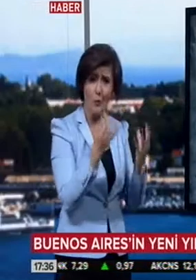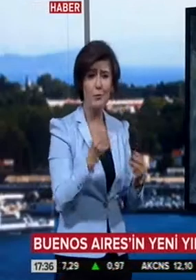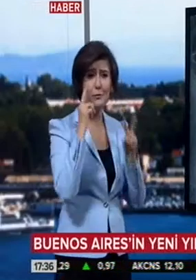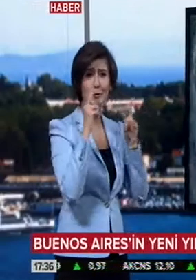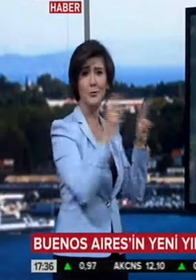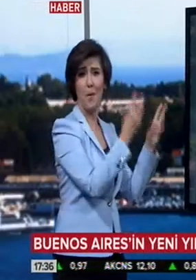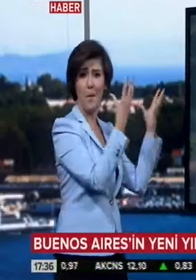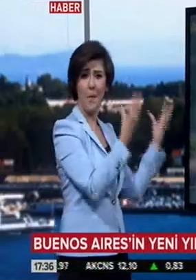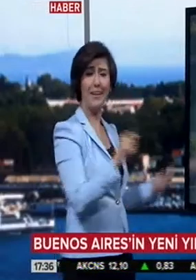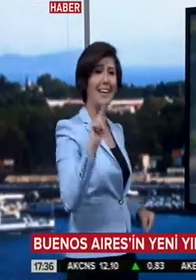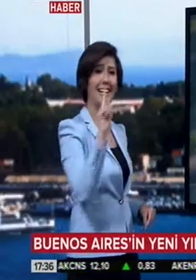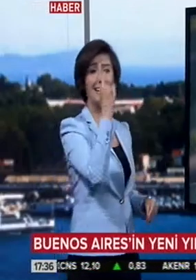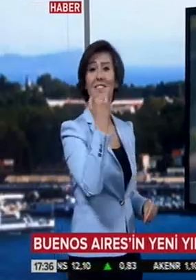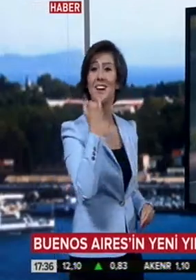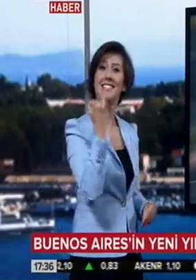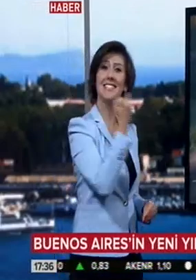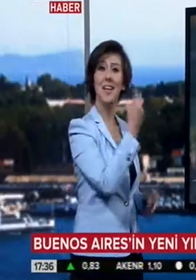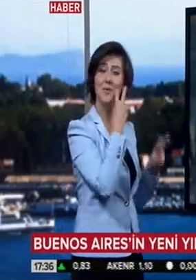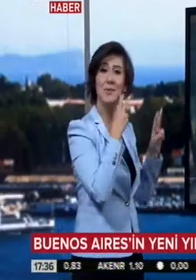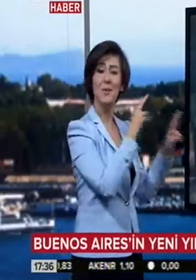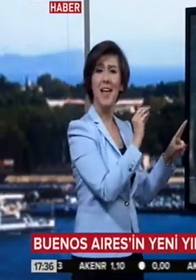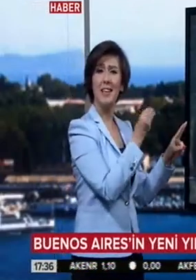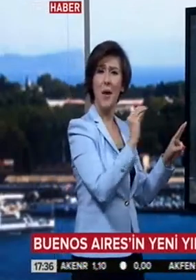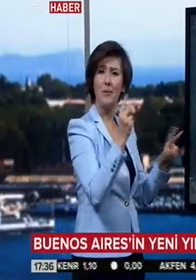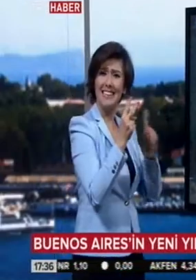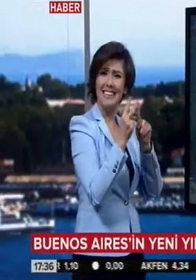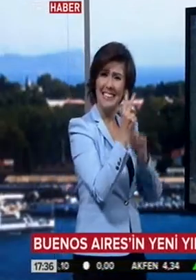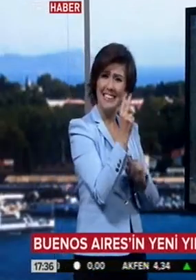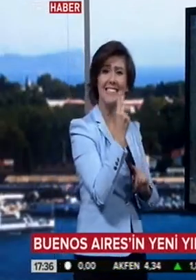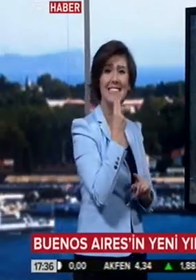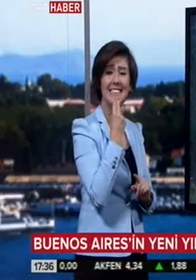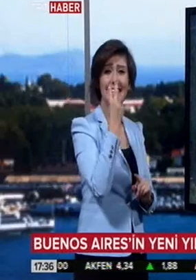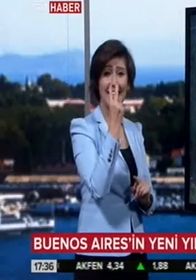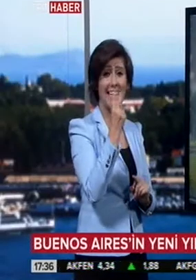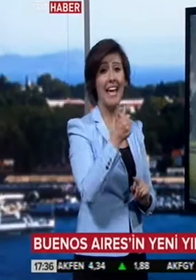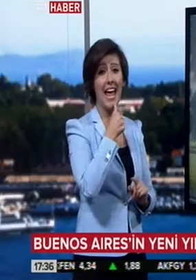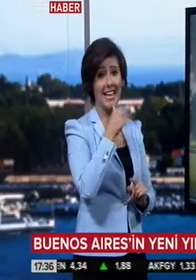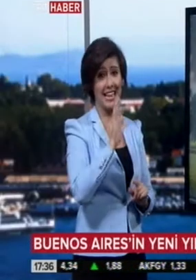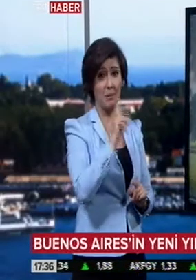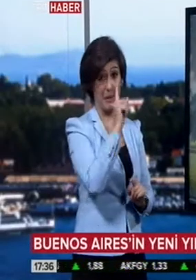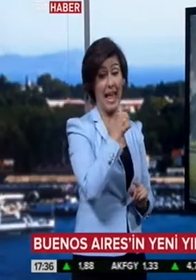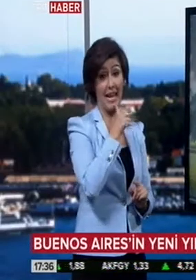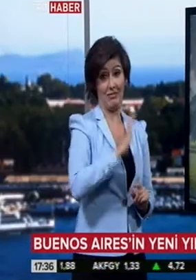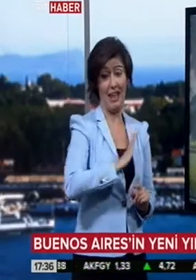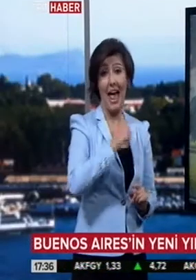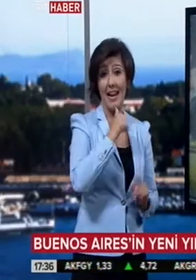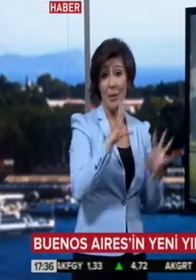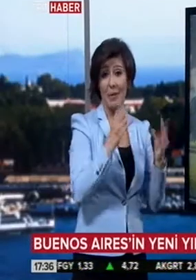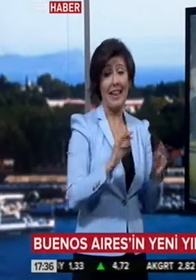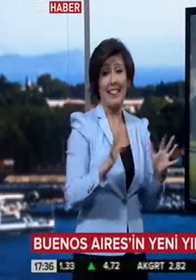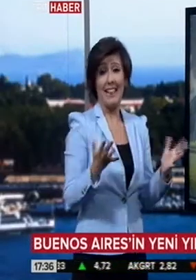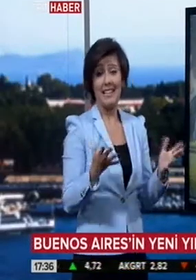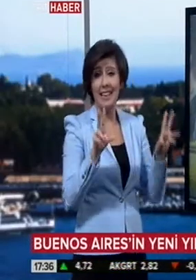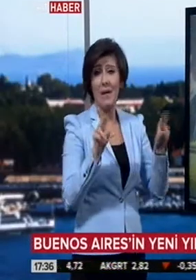olunca görücüye çıkarıldı. İlk defa ziyaretçilere gösterilen yavrulardan ikisi dişi, biri erkek. Erkek